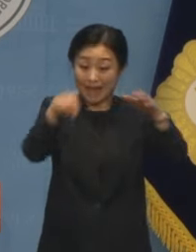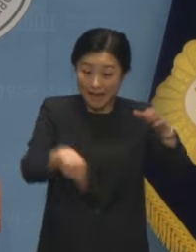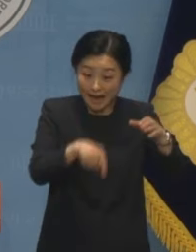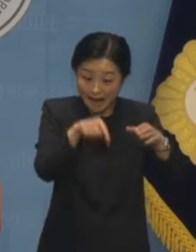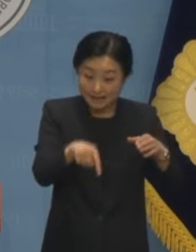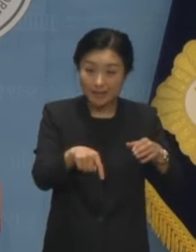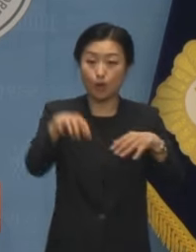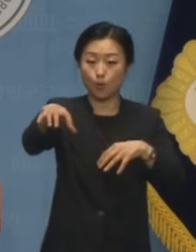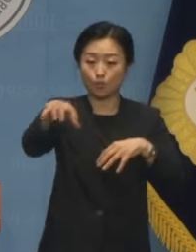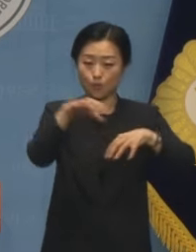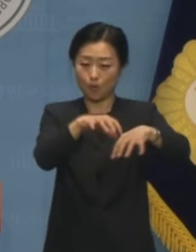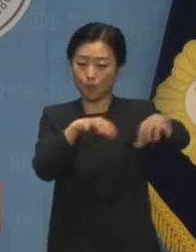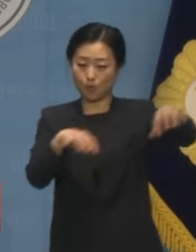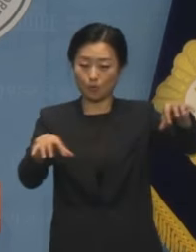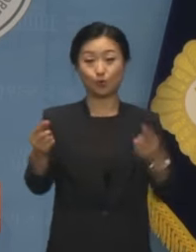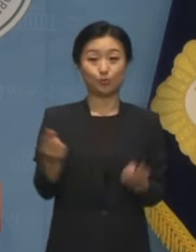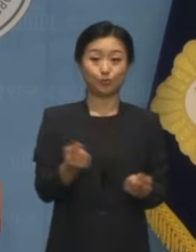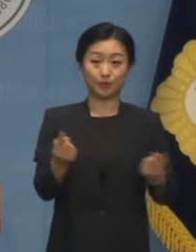공간을 재배치했습니다.